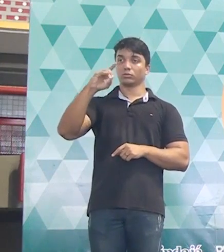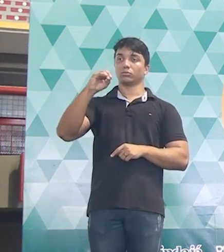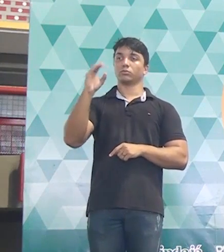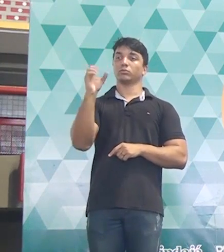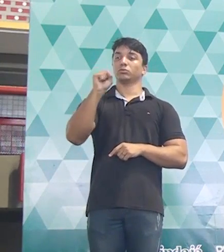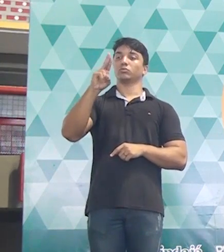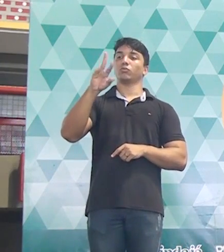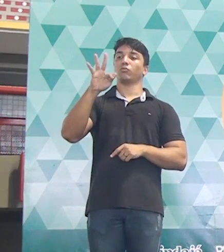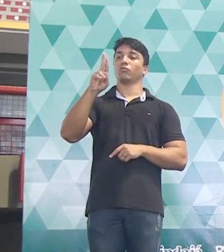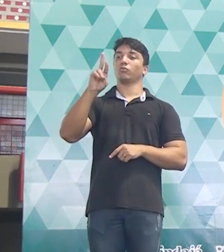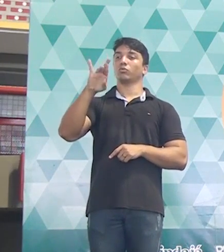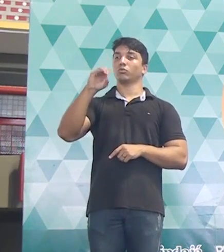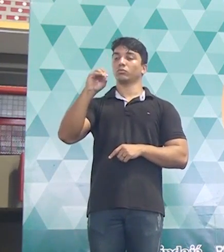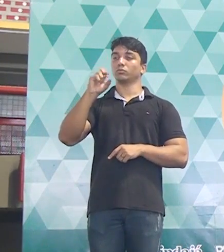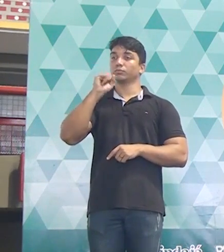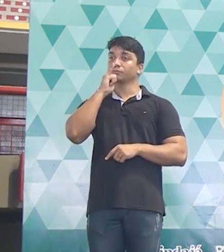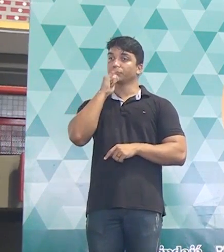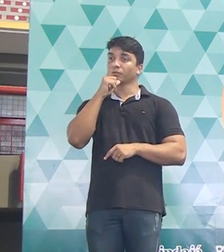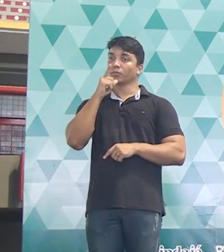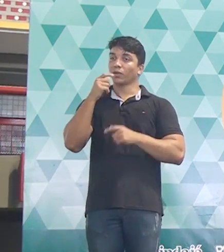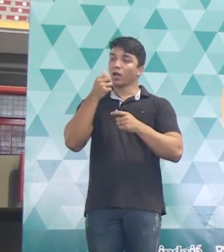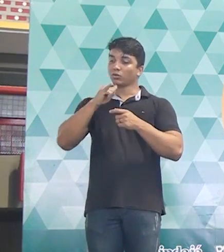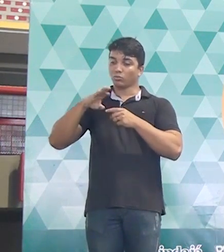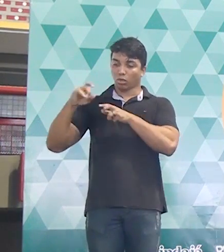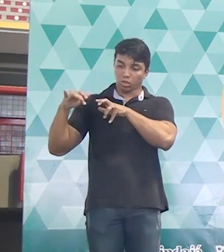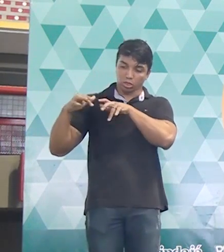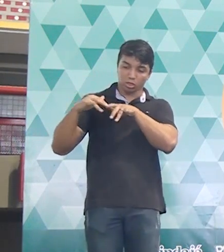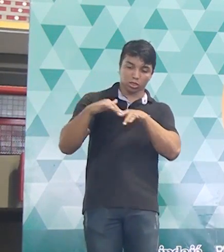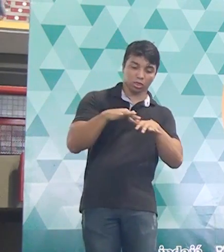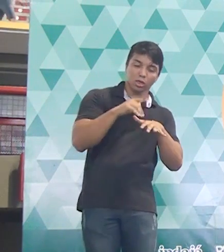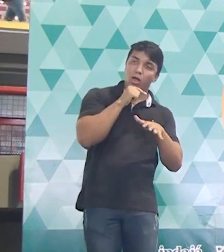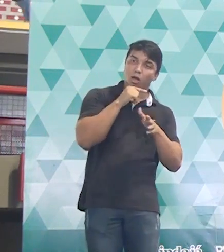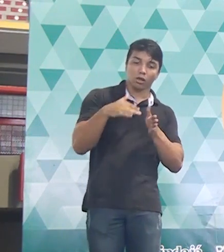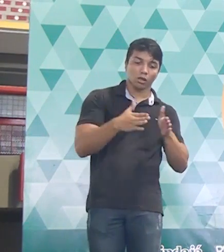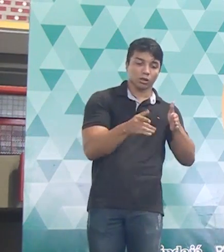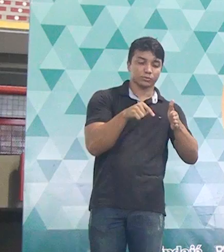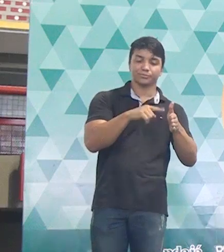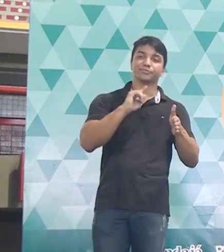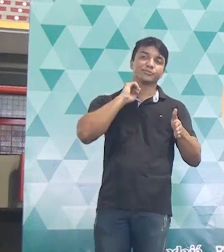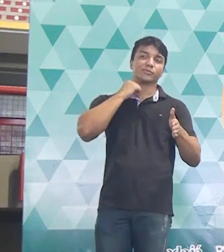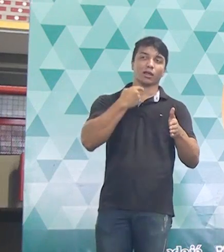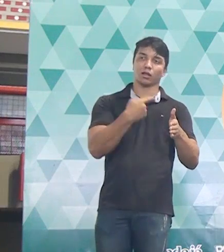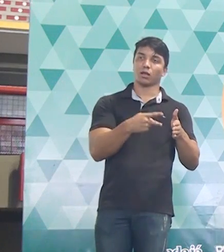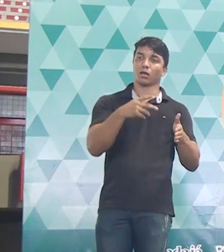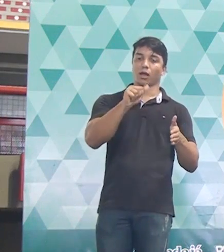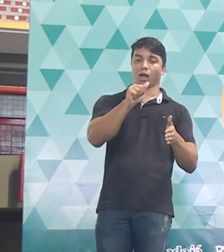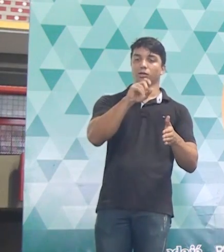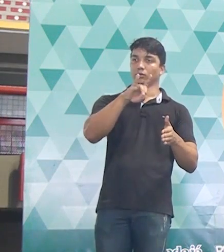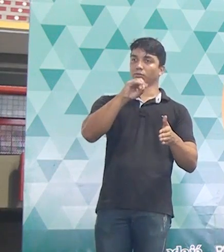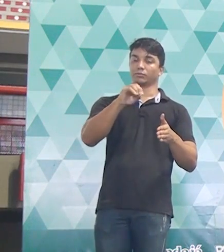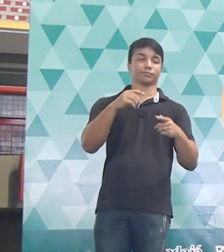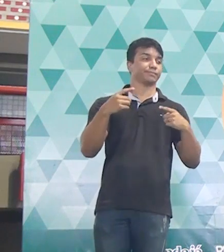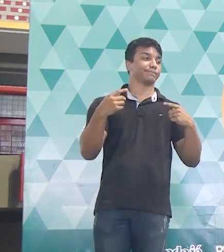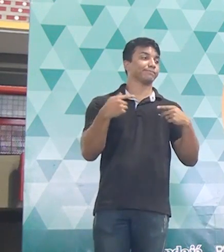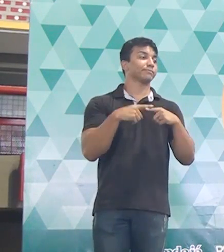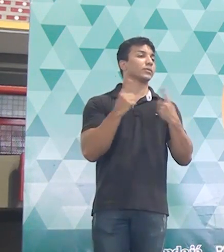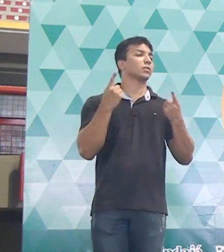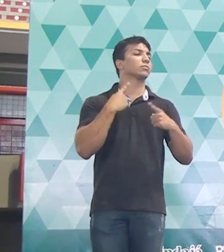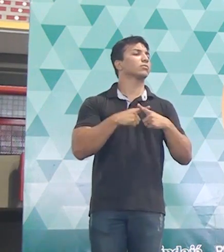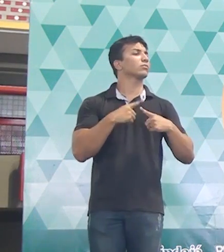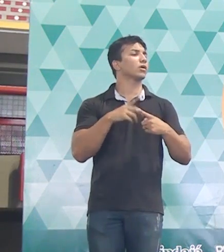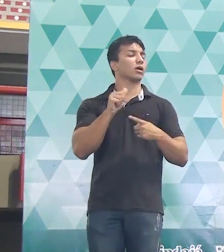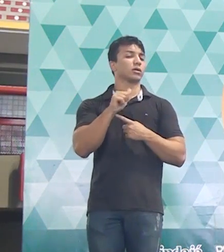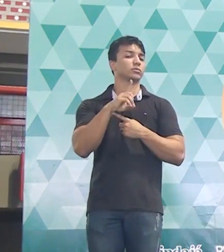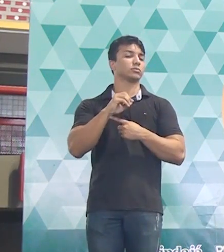sulfúrico correu para a água do rio, contaminou a água do rio. A água do rio ficou ácida. Agora, por que ela ficou